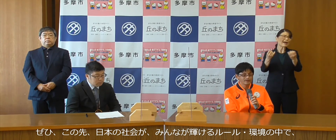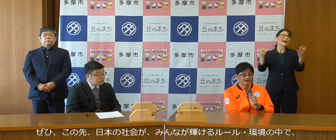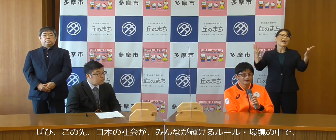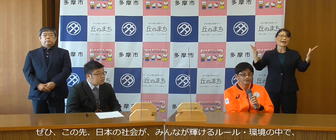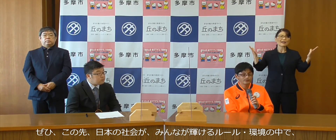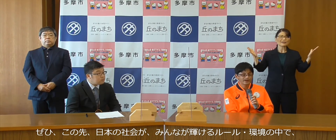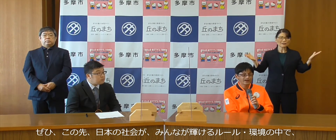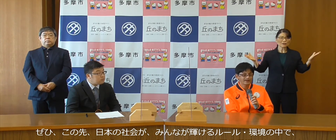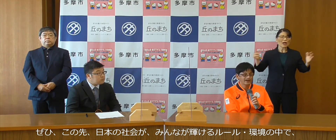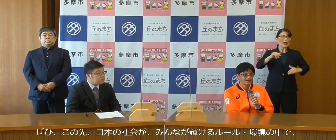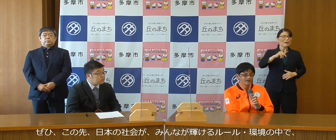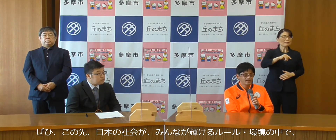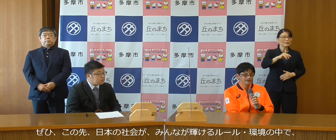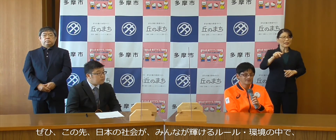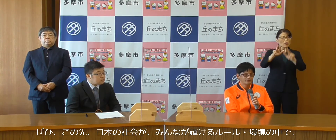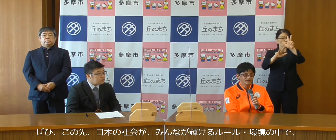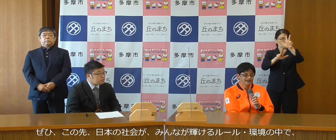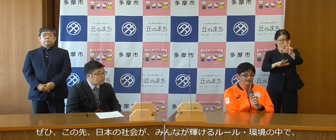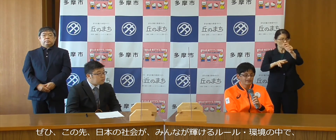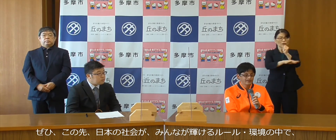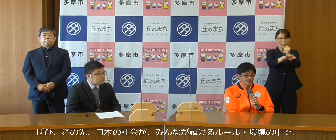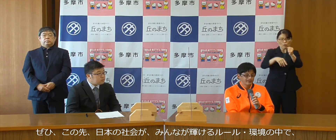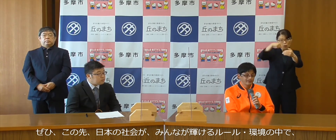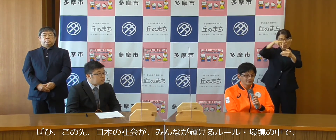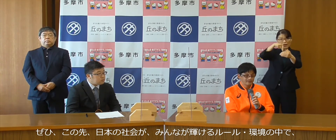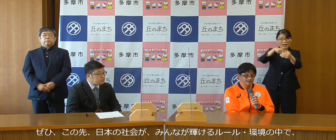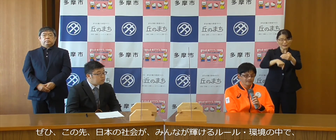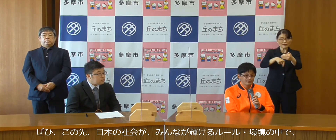ール、環境の中で共に